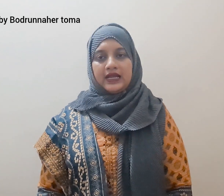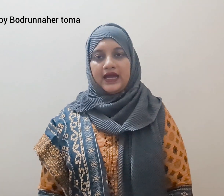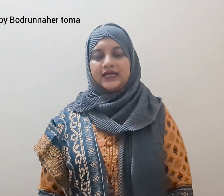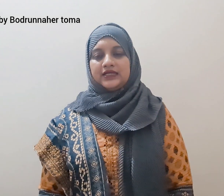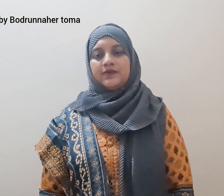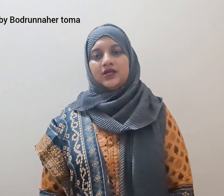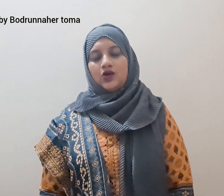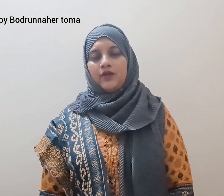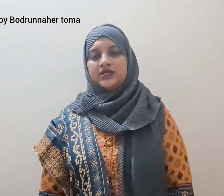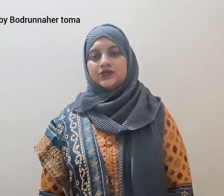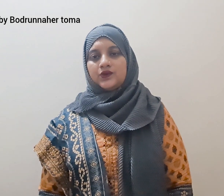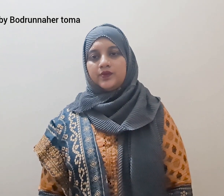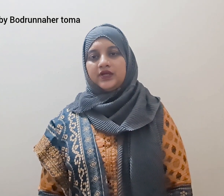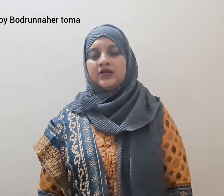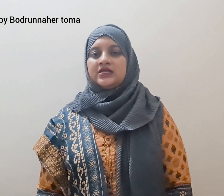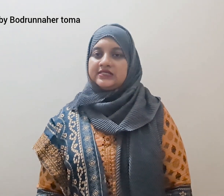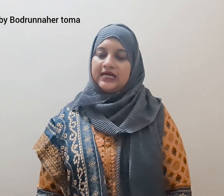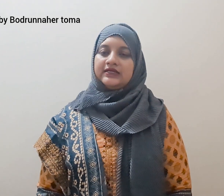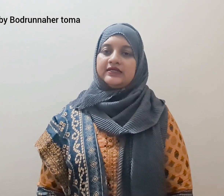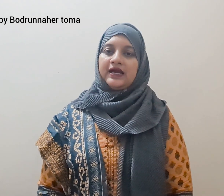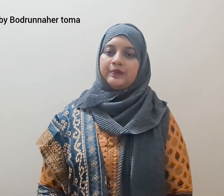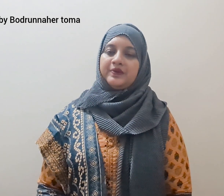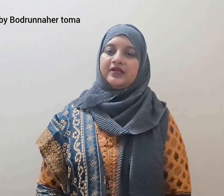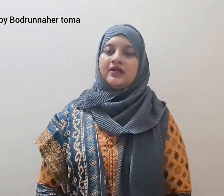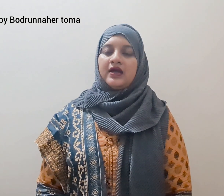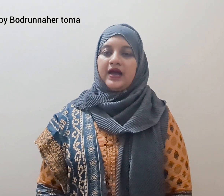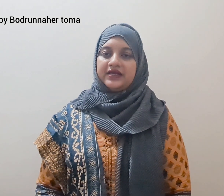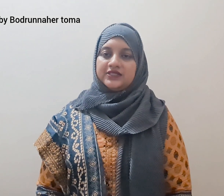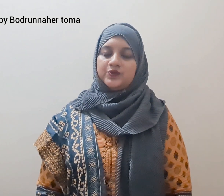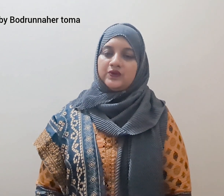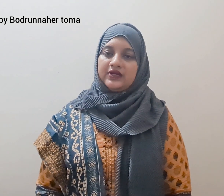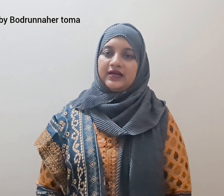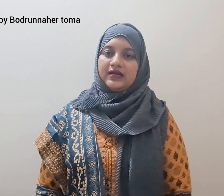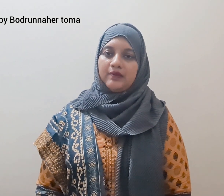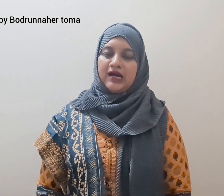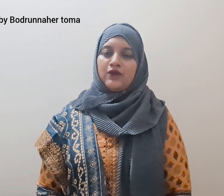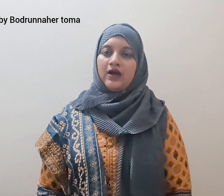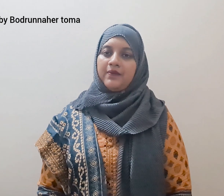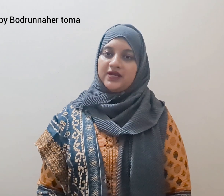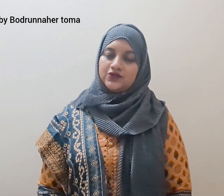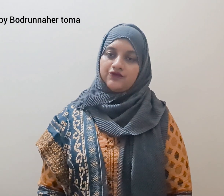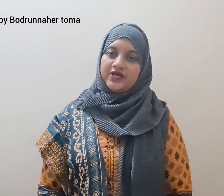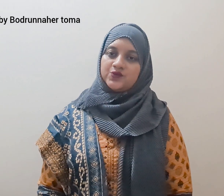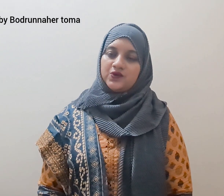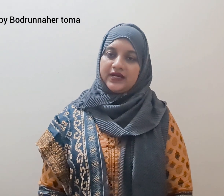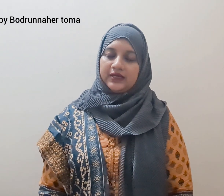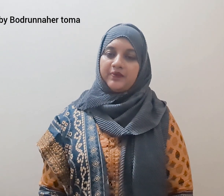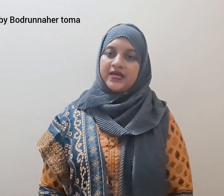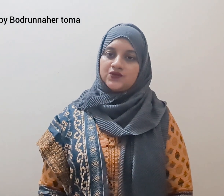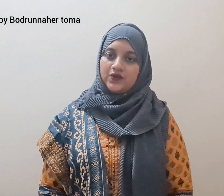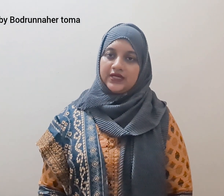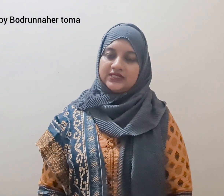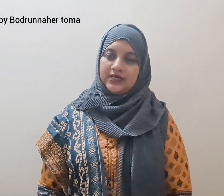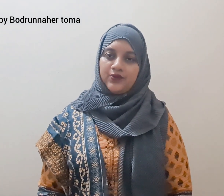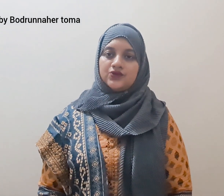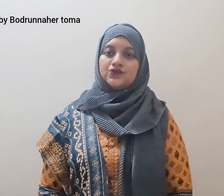লাইক দিবেন, কমেন্ট করবেন, সাথে থাকবেন। আর যদি বলে রাখা ভালো, আমার আসলে ফেসবুকে একটা পেজ রয়েছে